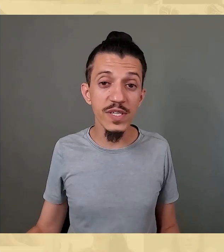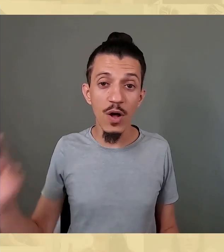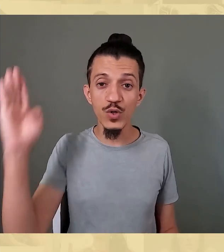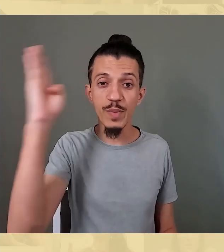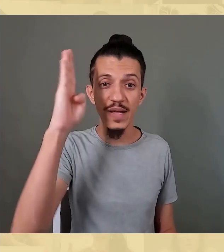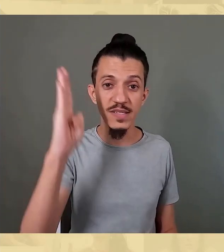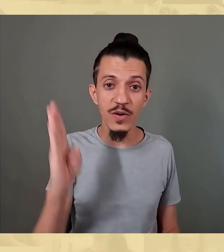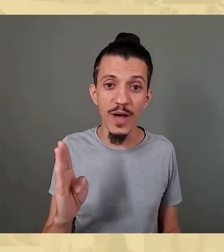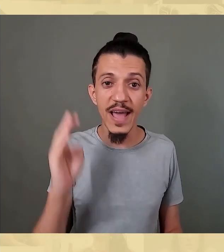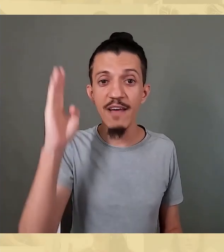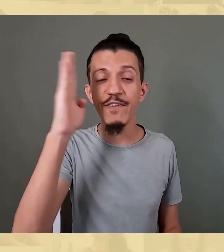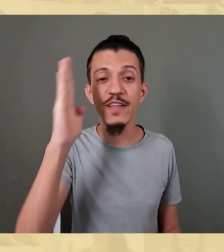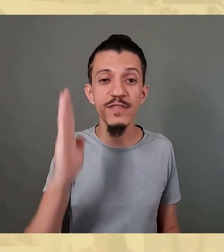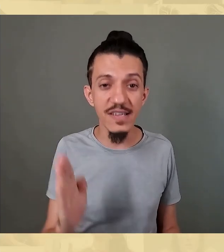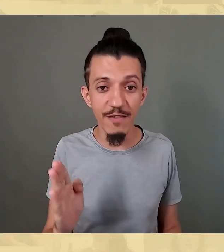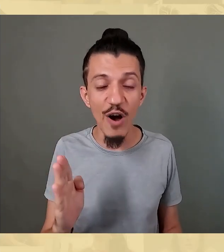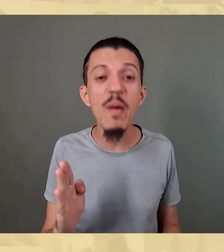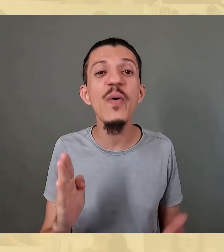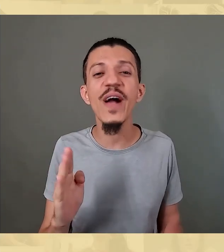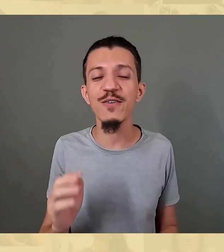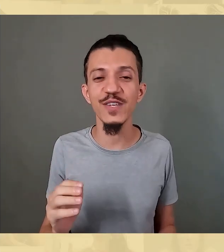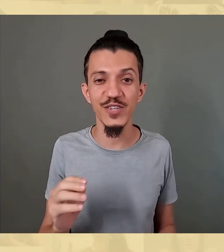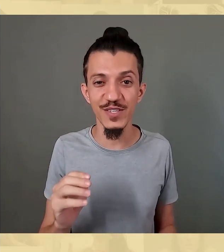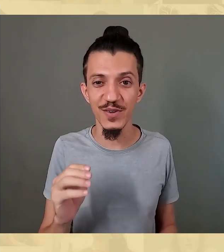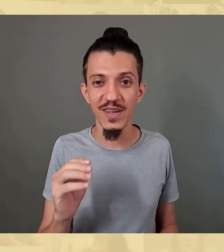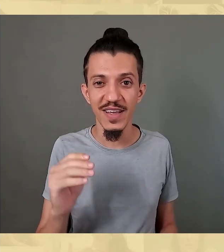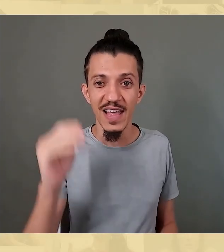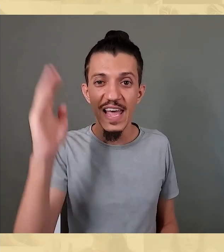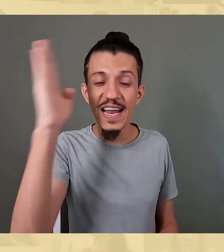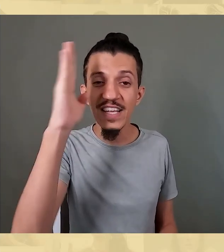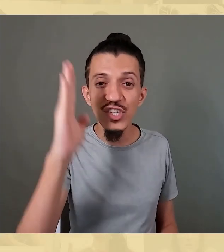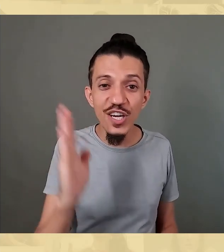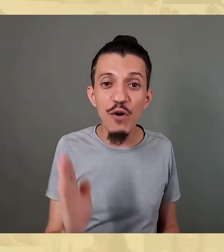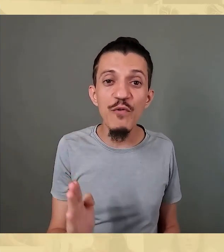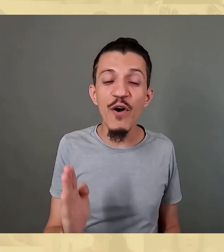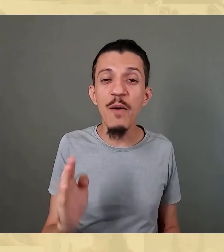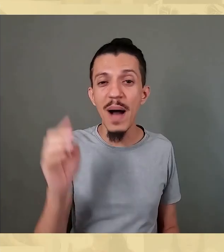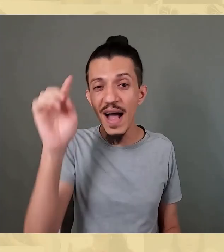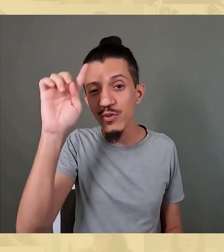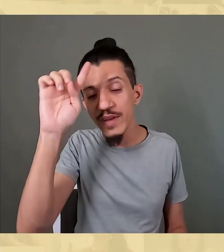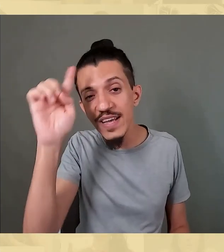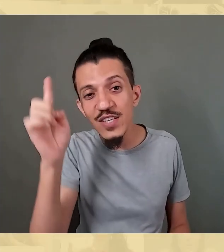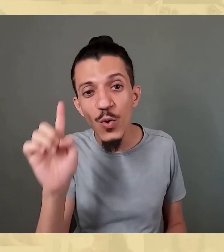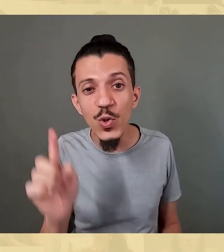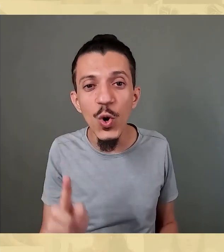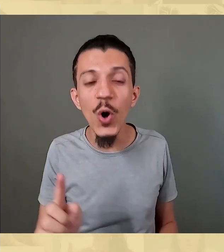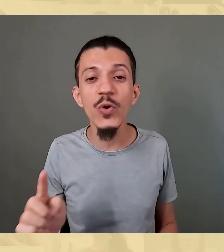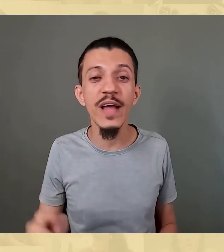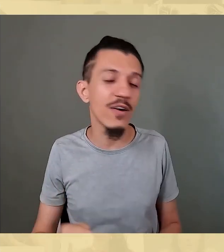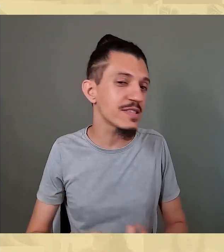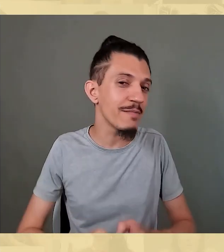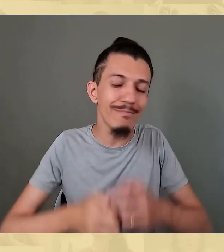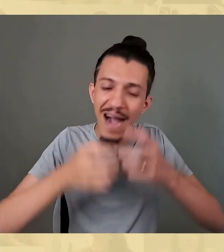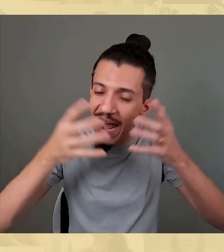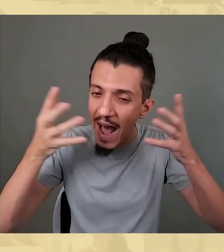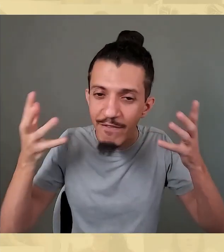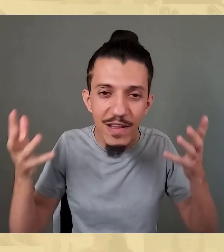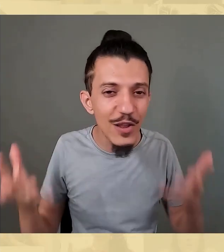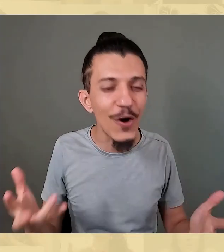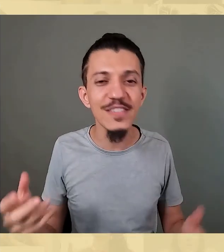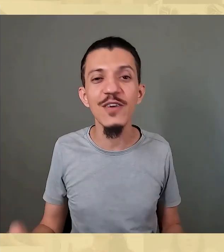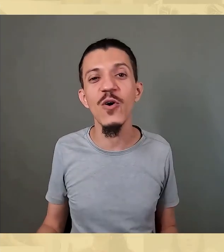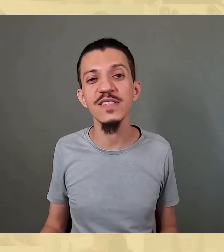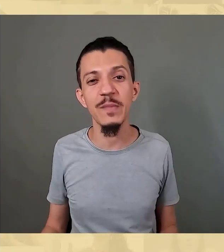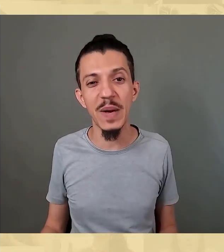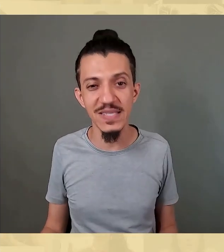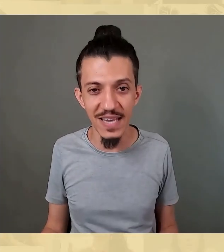o sinal de Brasil, ele é feito dessa forma por causa disso. Ele indica o formato, né, esse contorno da nossa